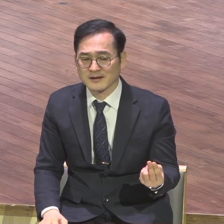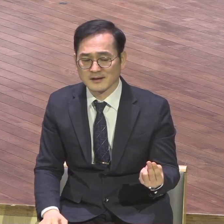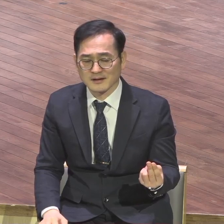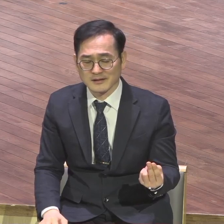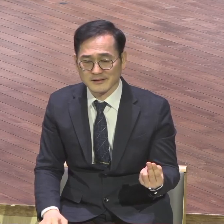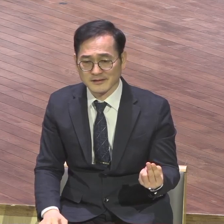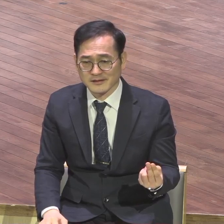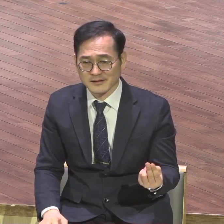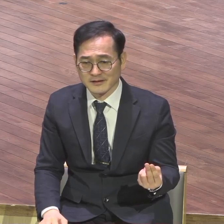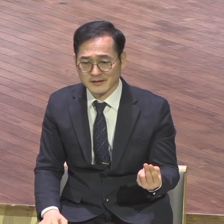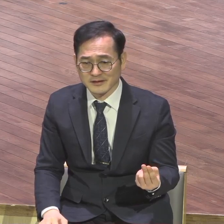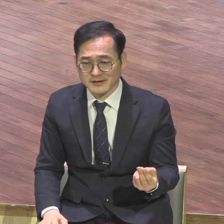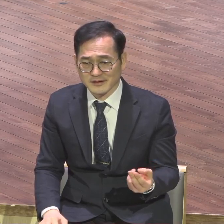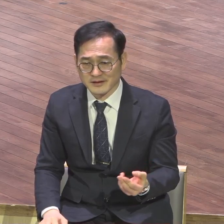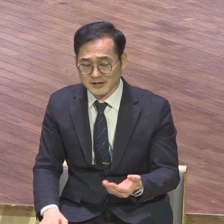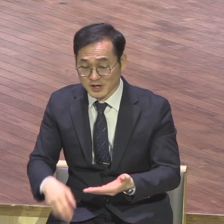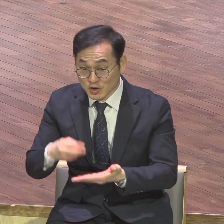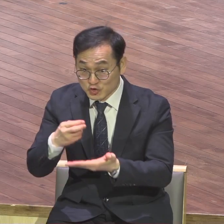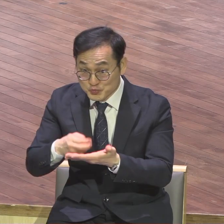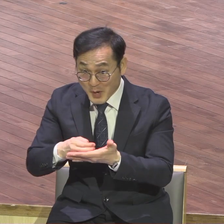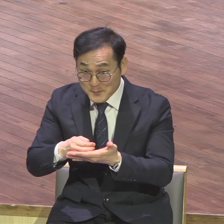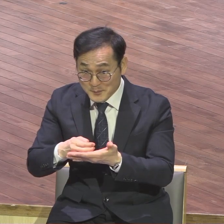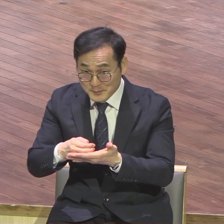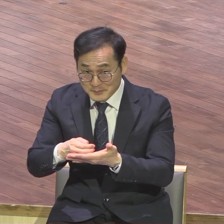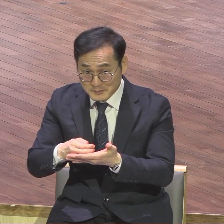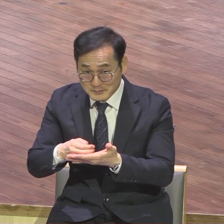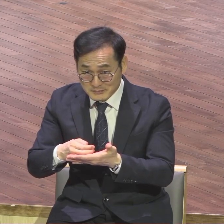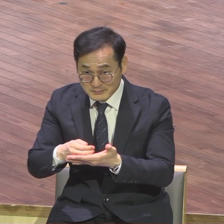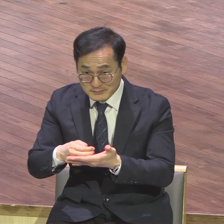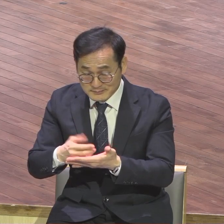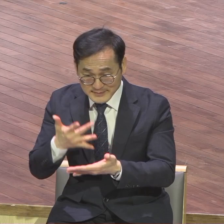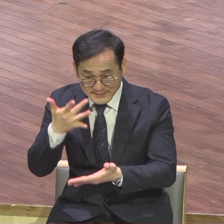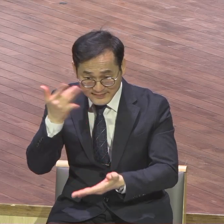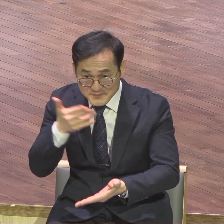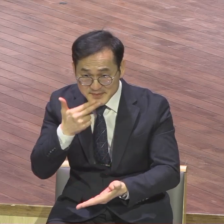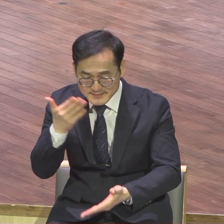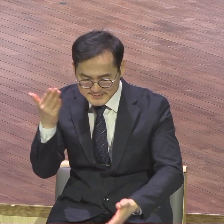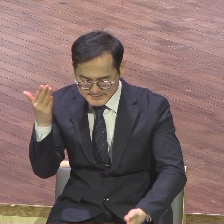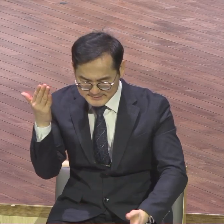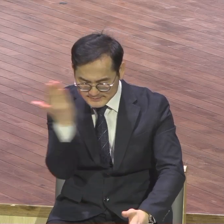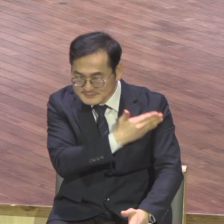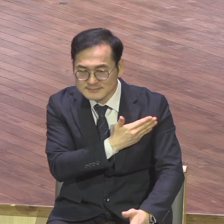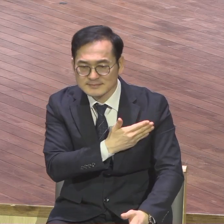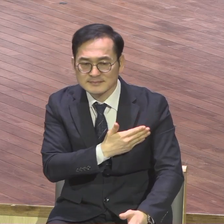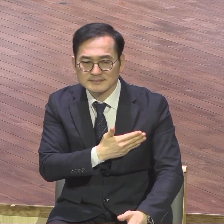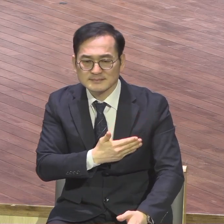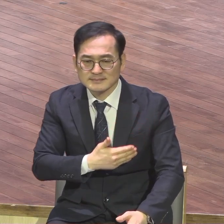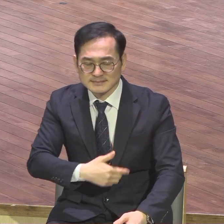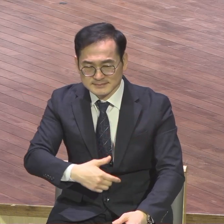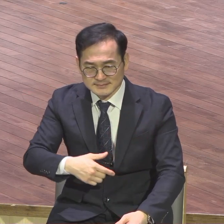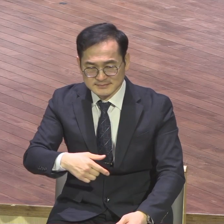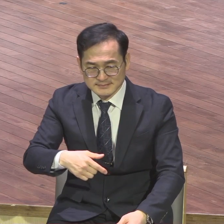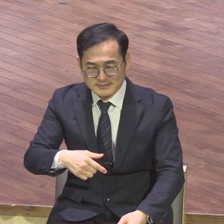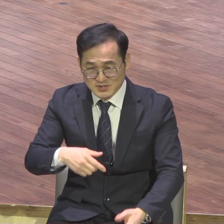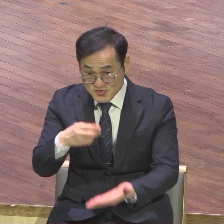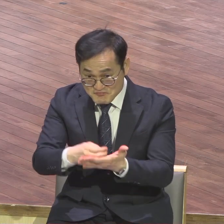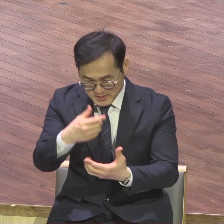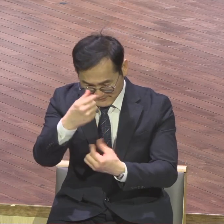율법의 의로는요 흠이 없었다 그랬어요. 대단하죠. 율법으로 흠이 하나도 없을 정도로 그래 살았다 내가